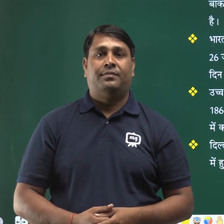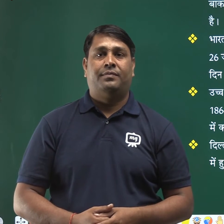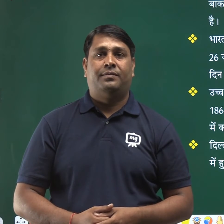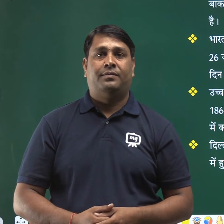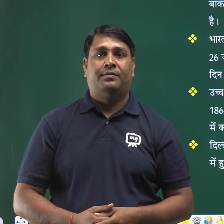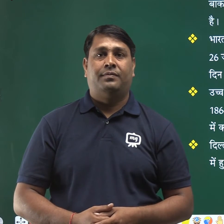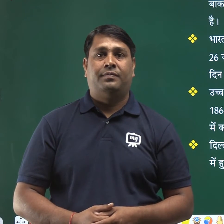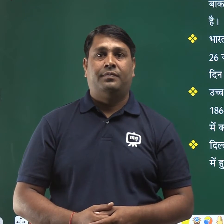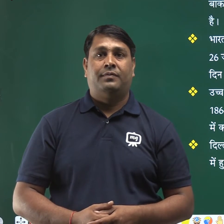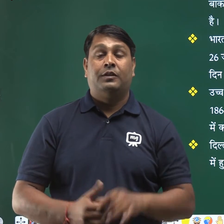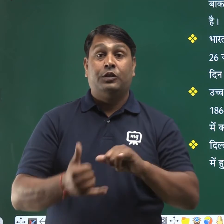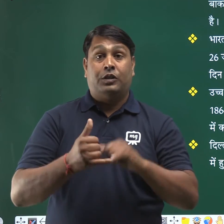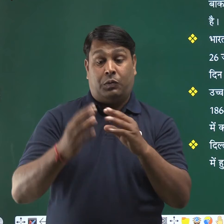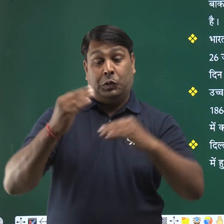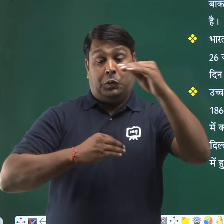सर्वोच्च न्यायालय की